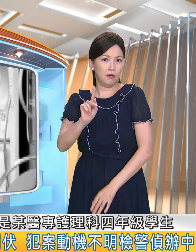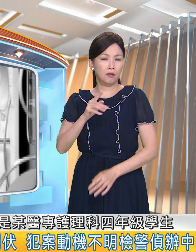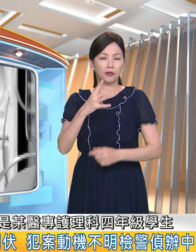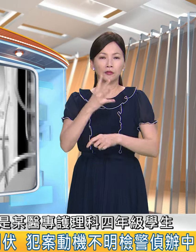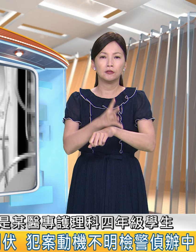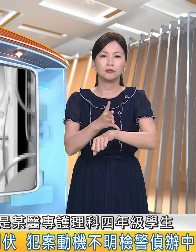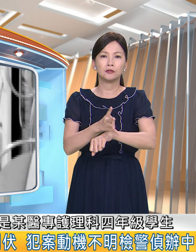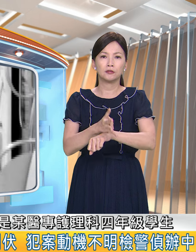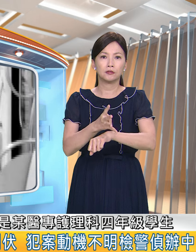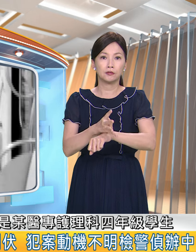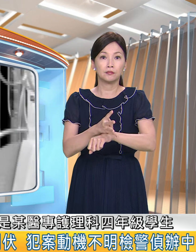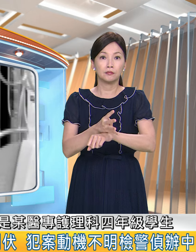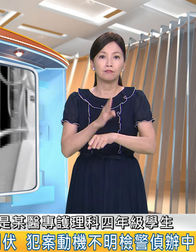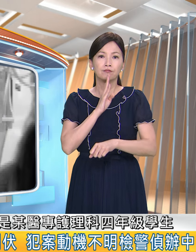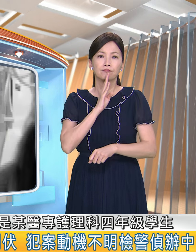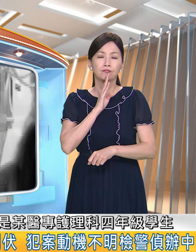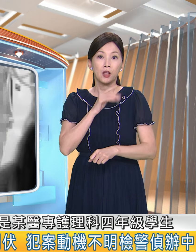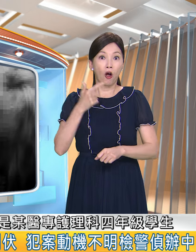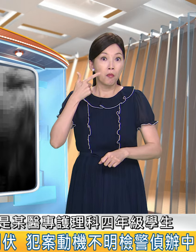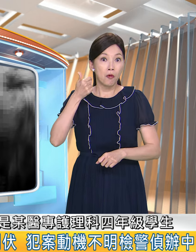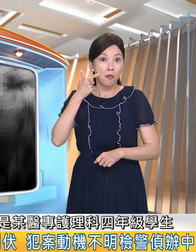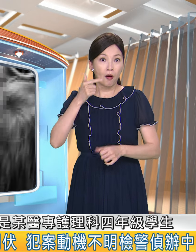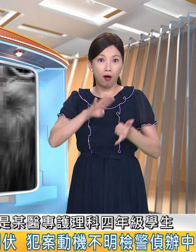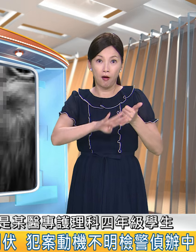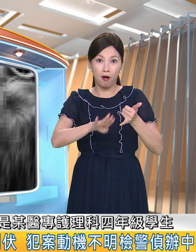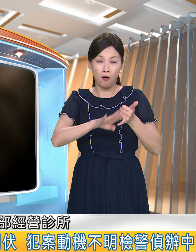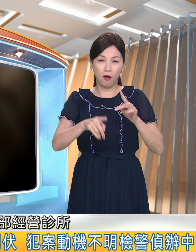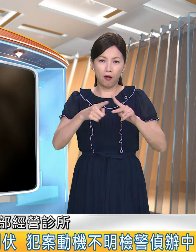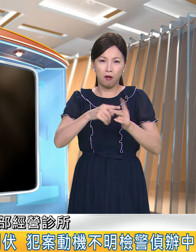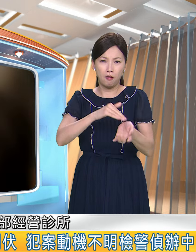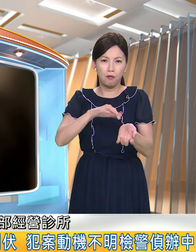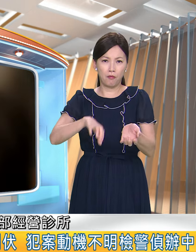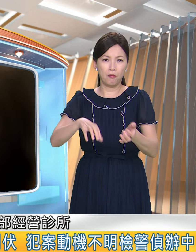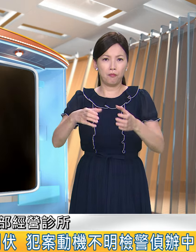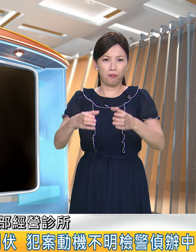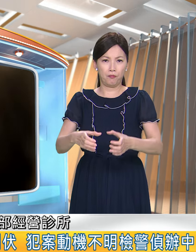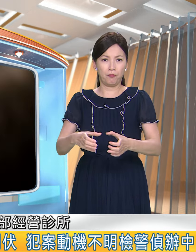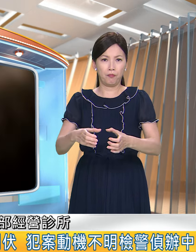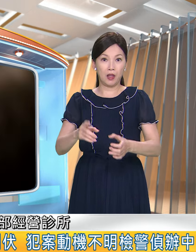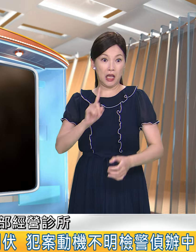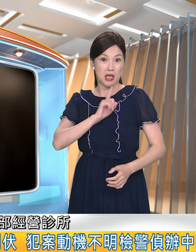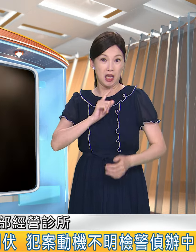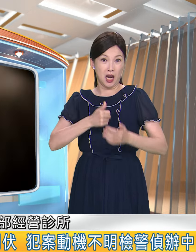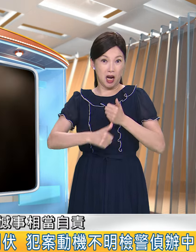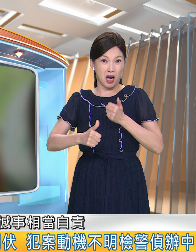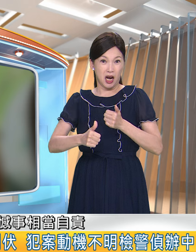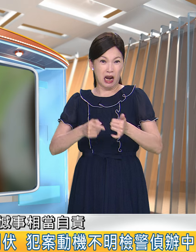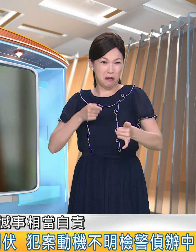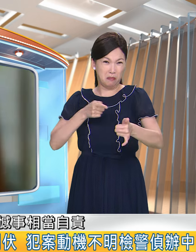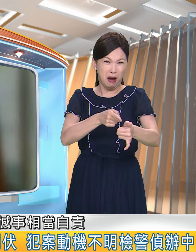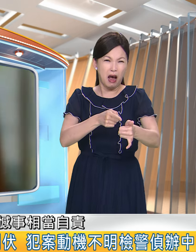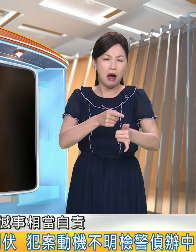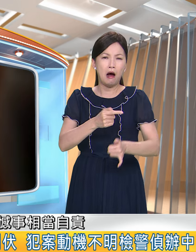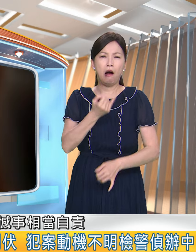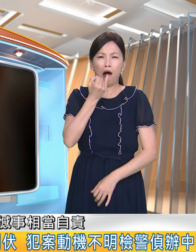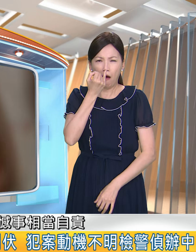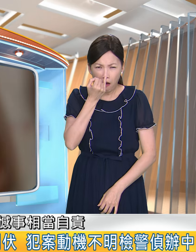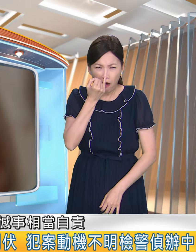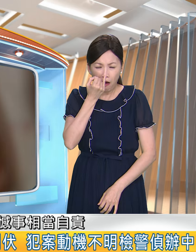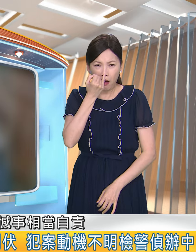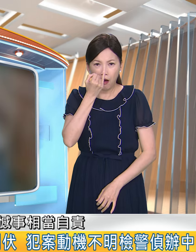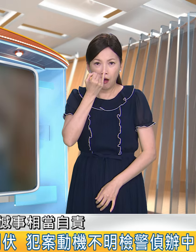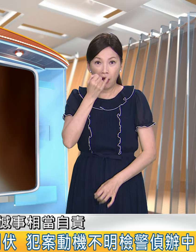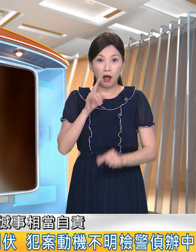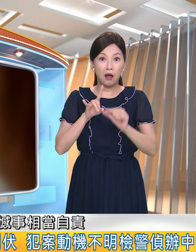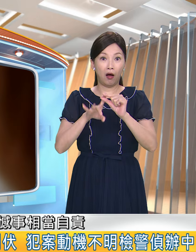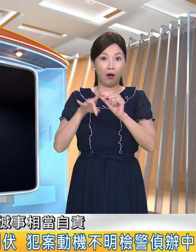医专护理科4年级学生，他的父亲在南部经营诊所，对发生这样的憾事